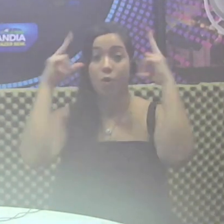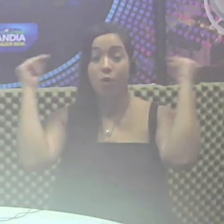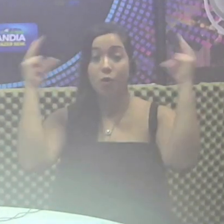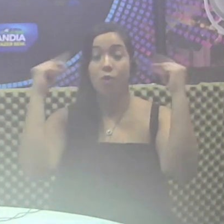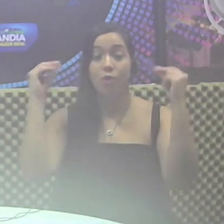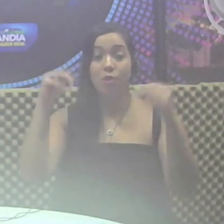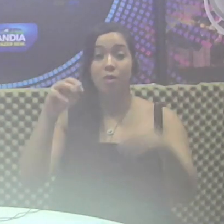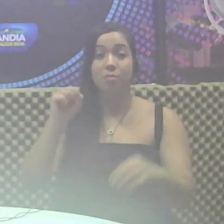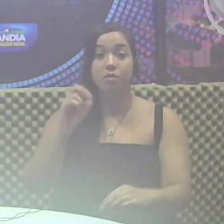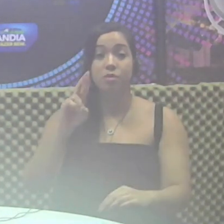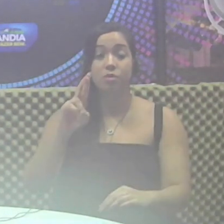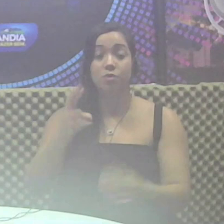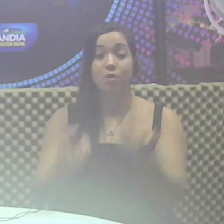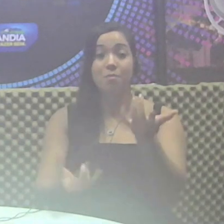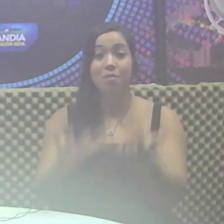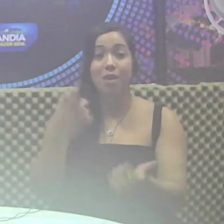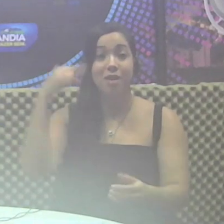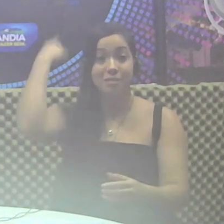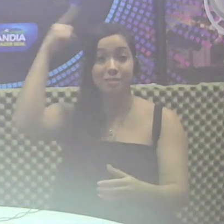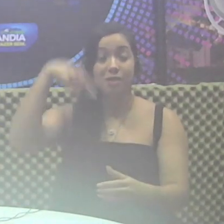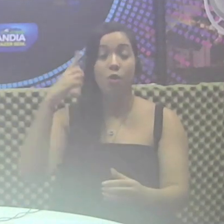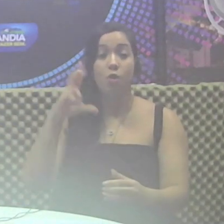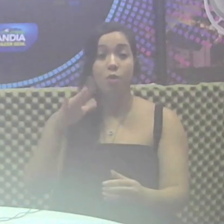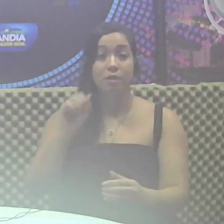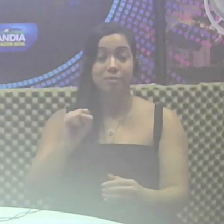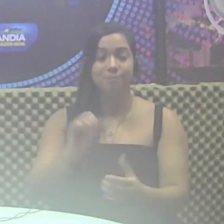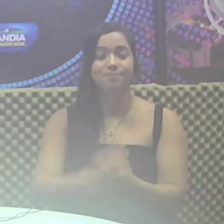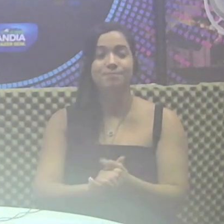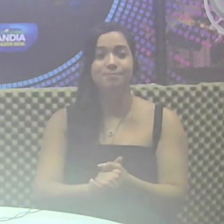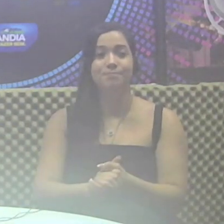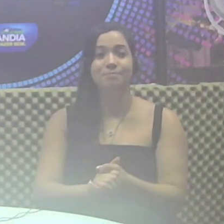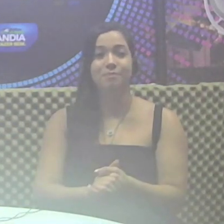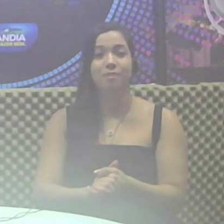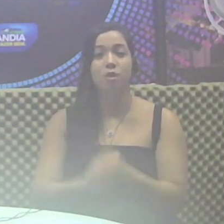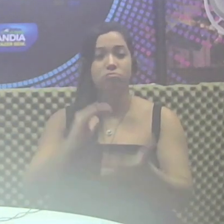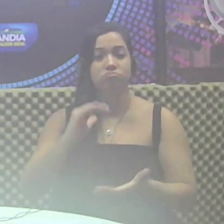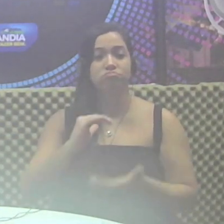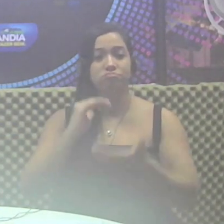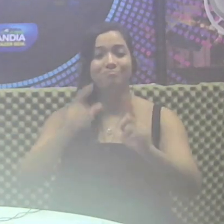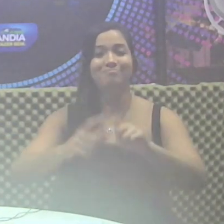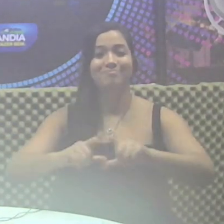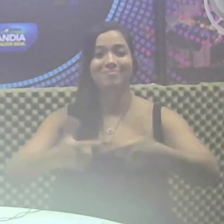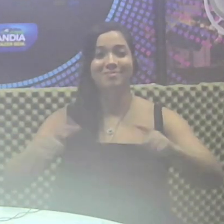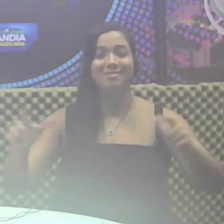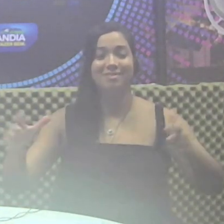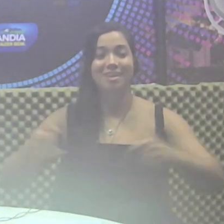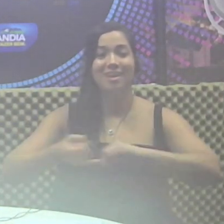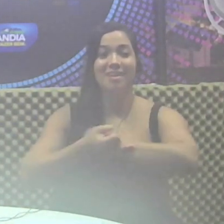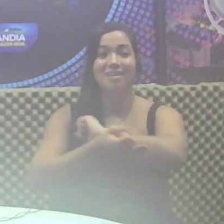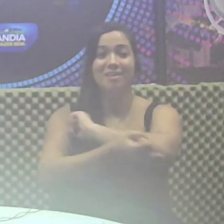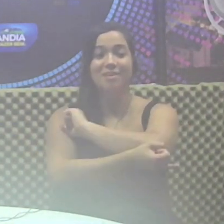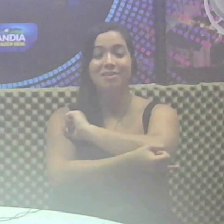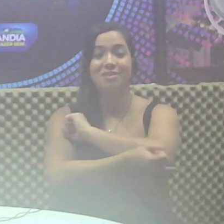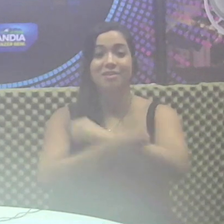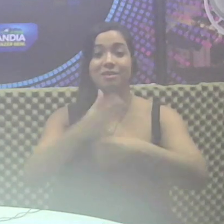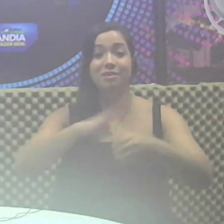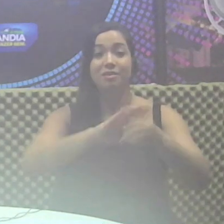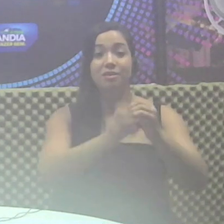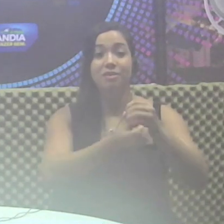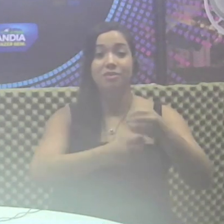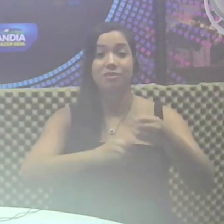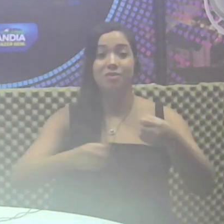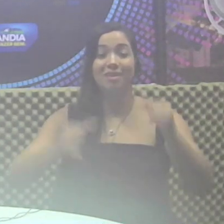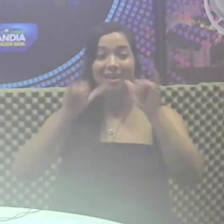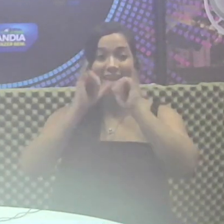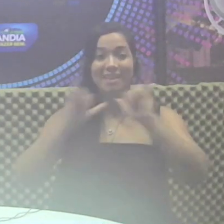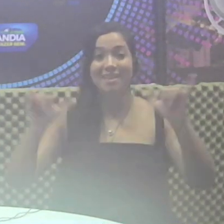Mansur, Planalto e São Lucas. A iniciativa faz parte do pacote de ampliação da infraestrutura em saneamento anunciada